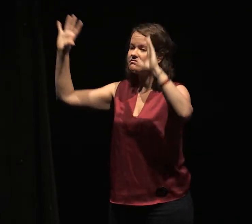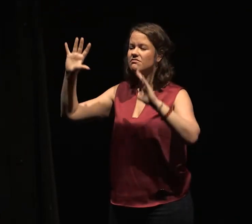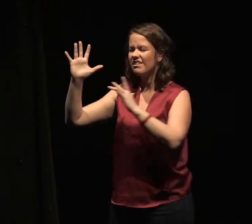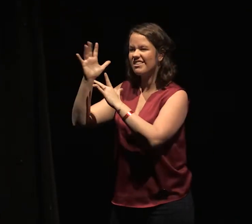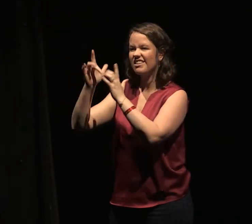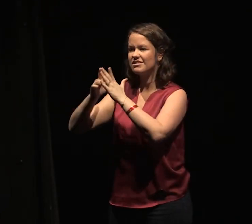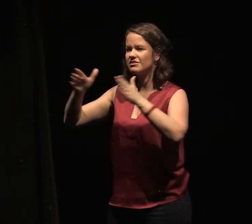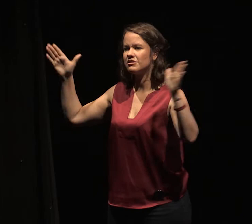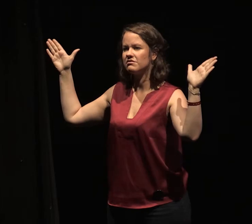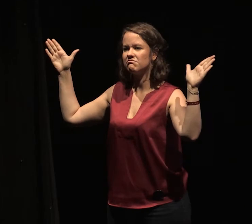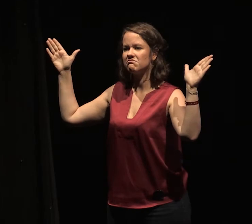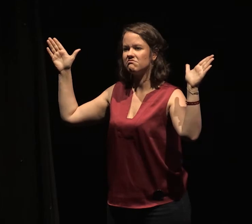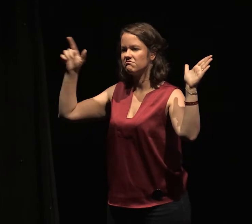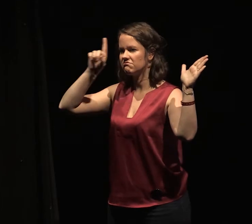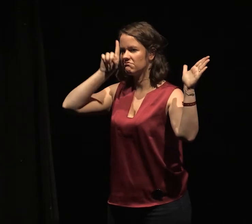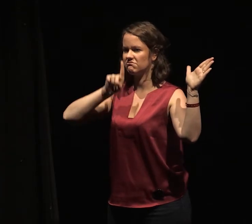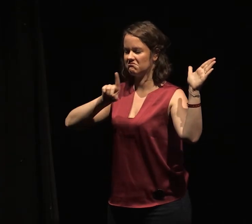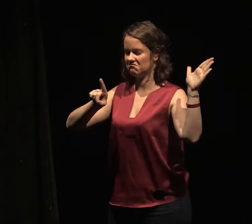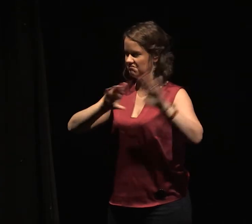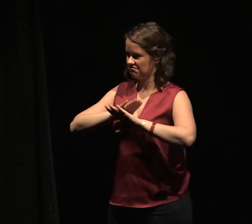croix car je crains l'altitude.